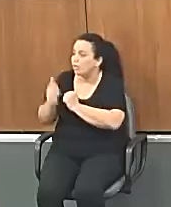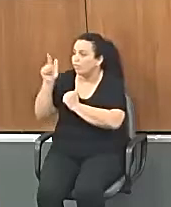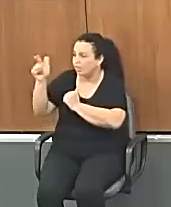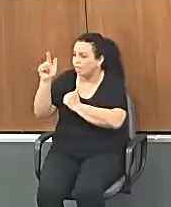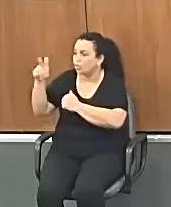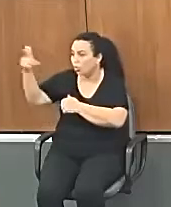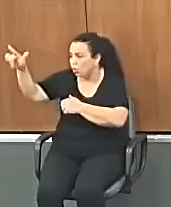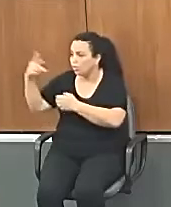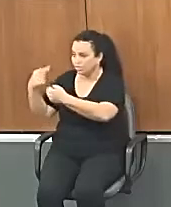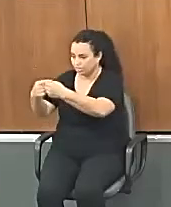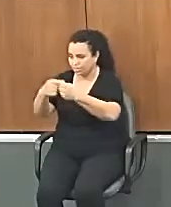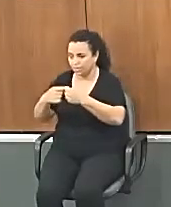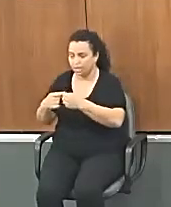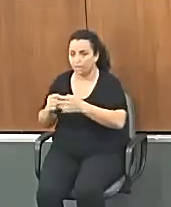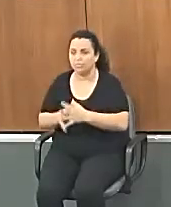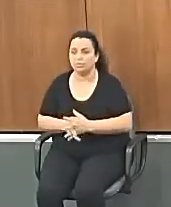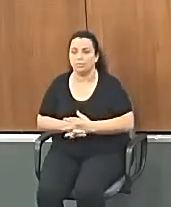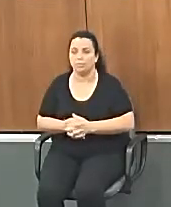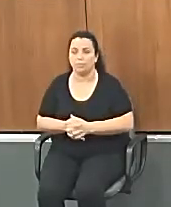e